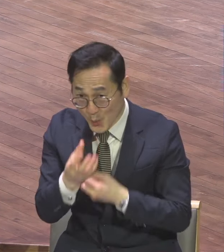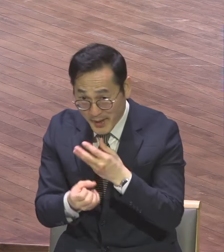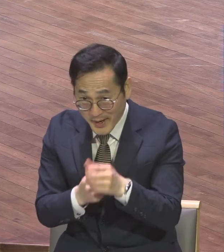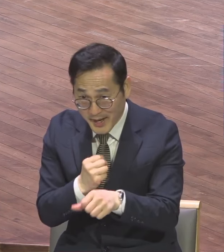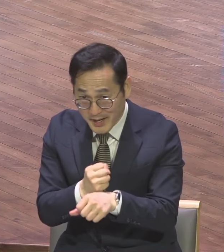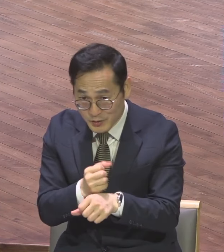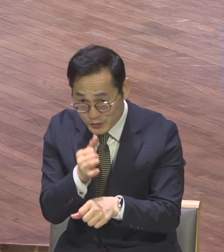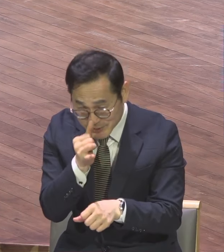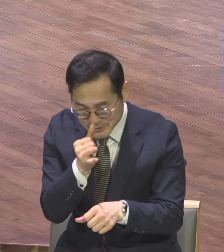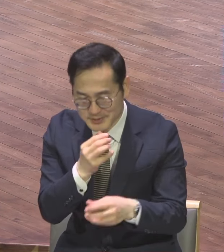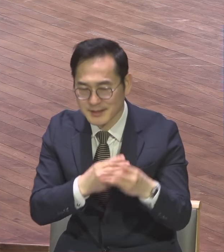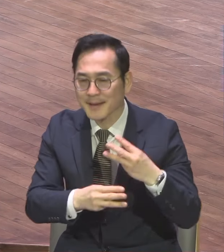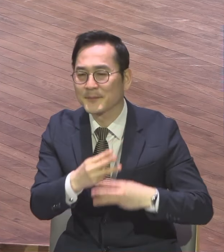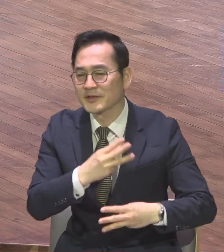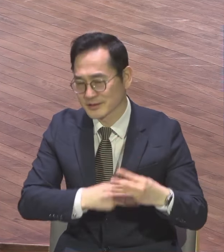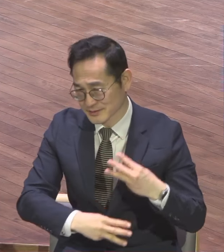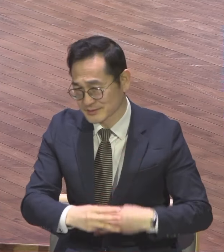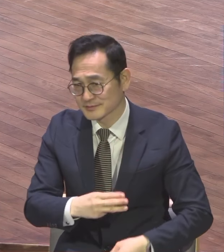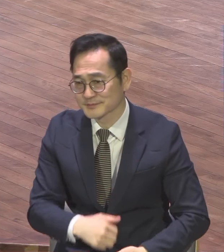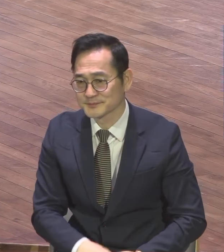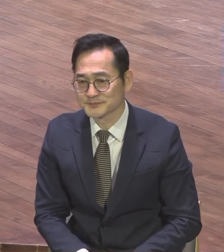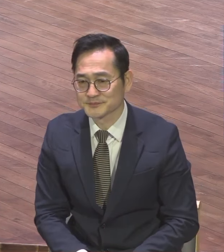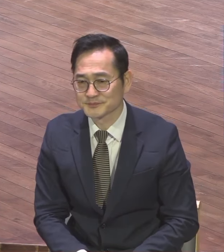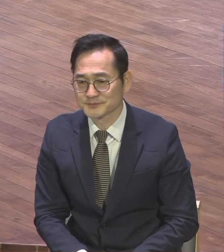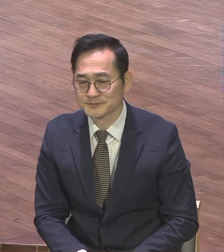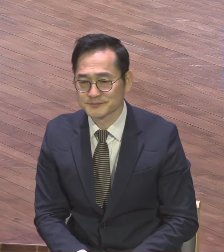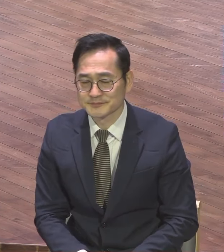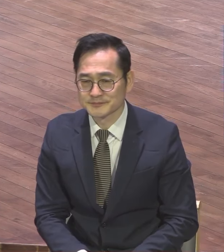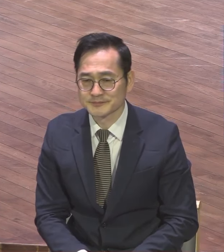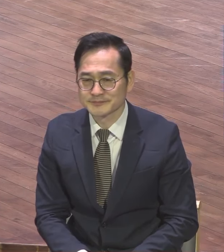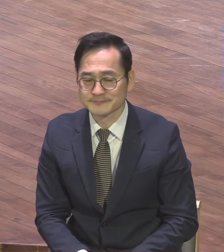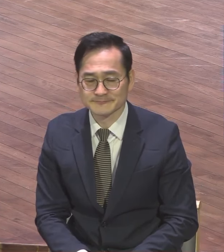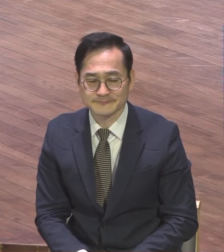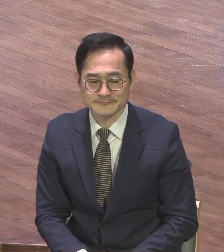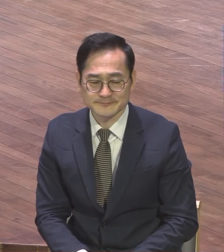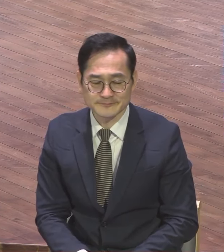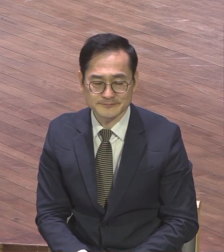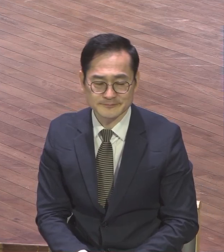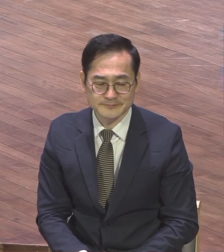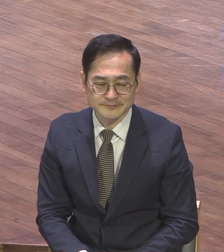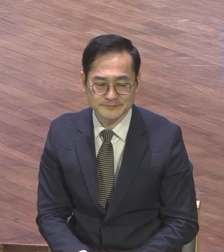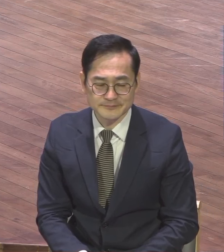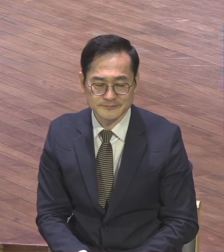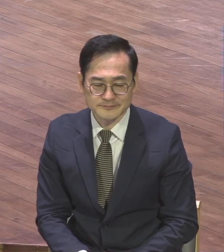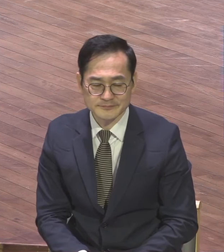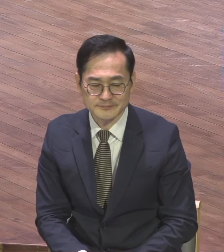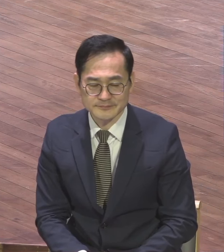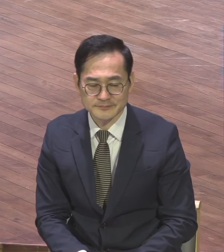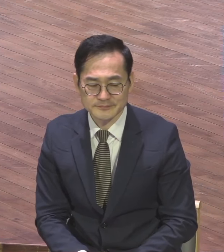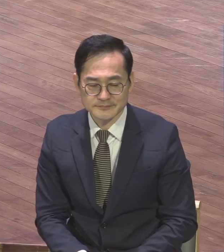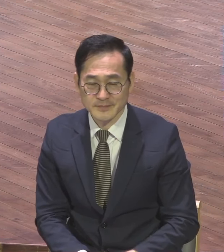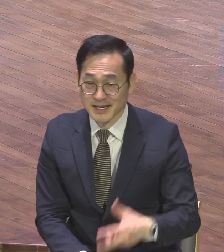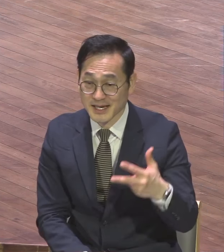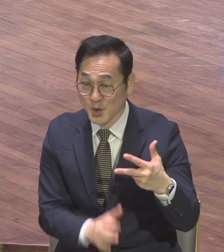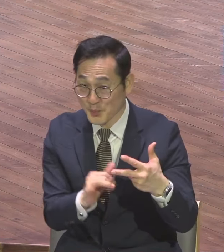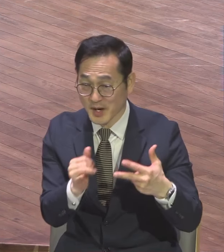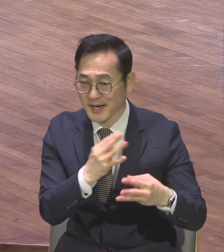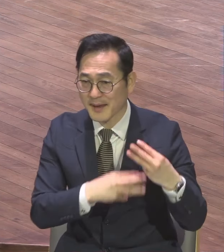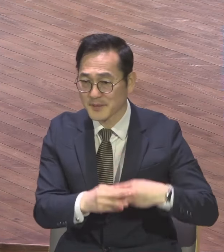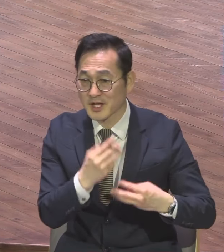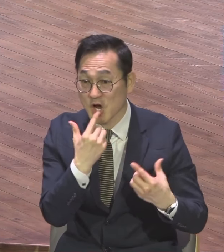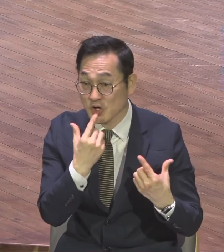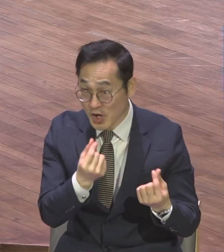그런 렘넌트들, 이 일에 언약적 도전할 수 있도록 일곱 명의 렘넌트들처럼 하나님의